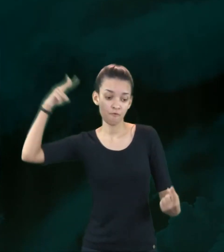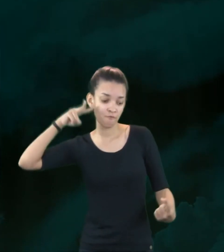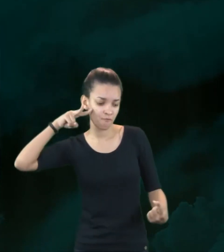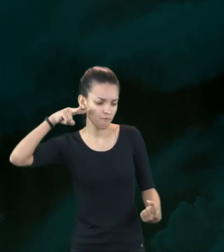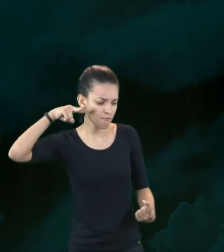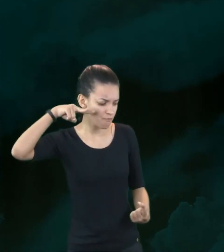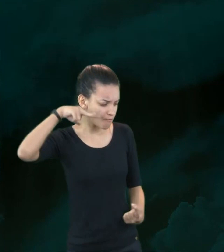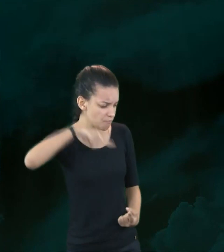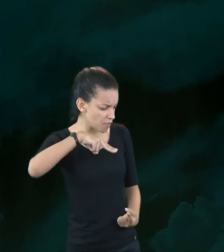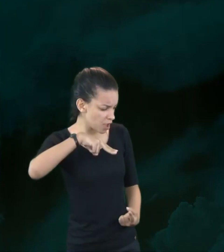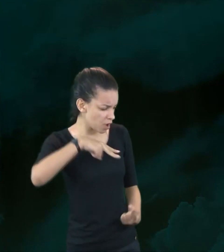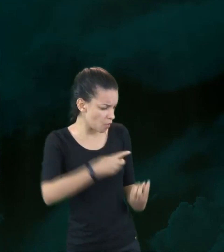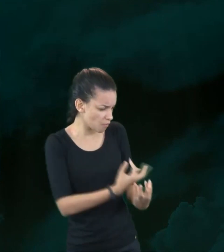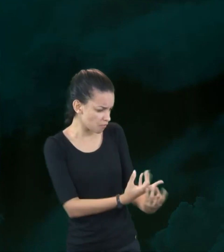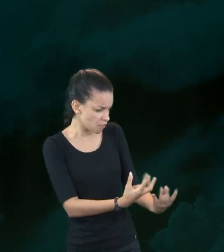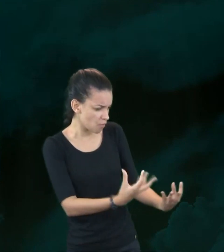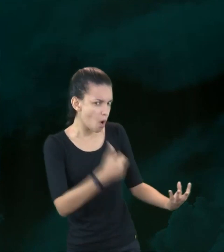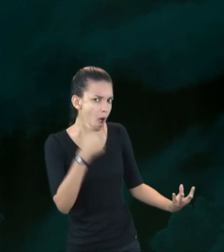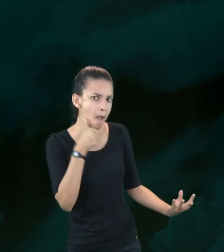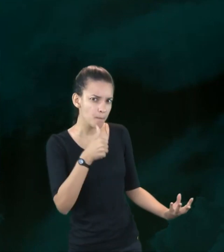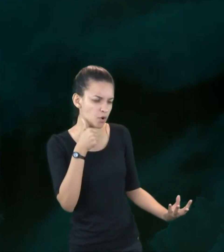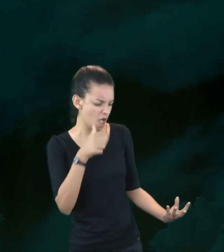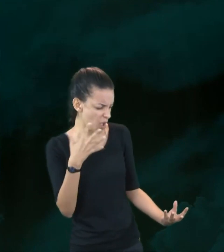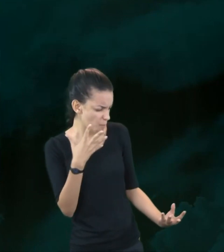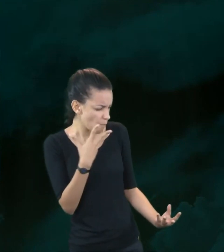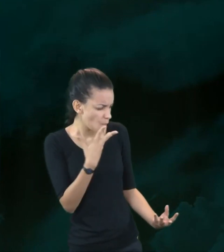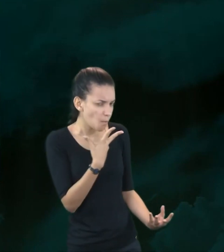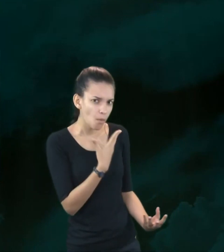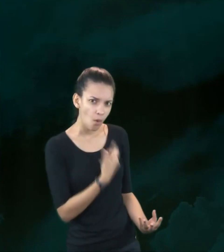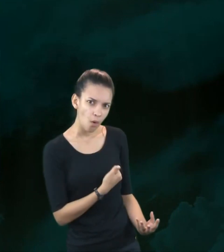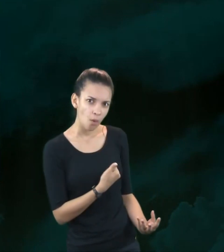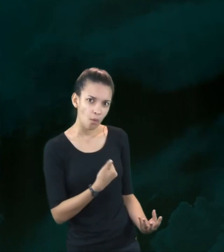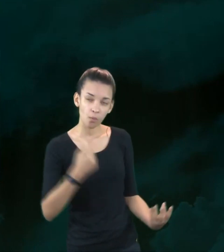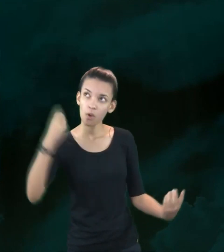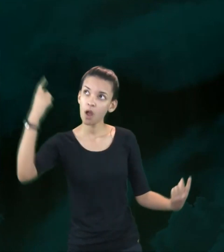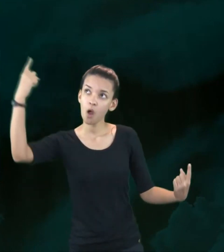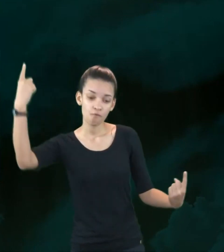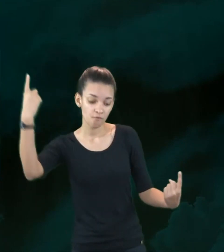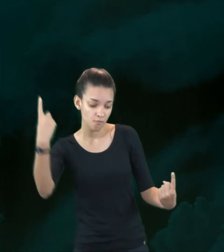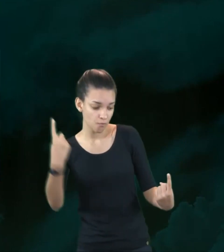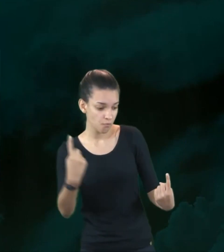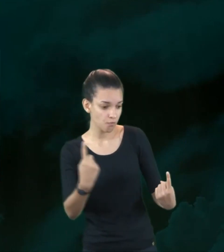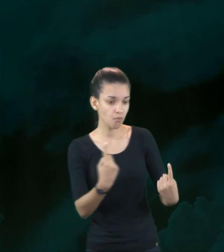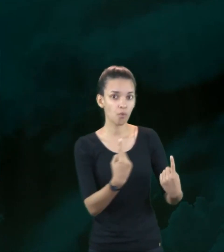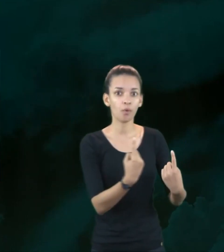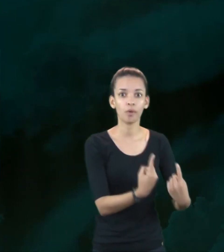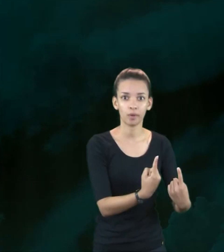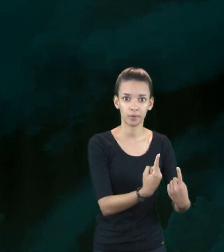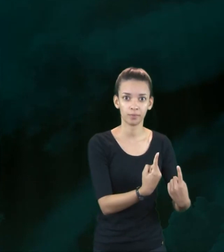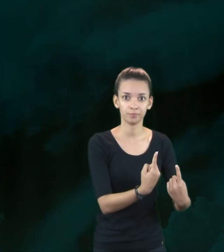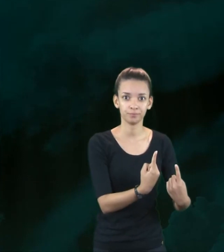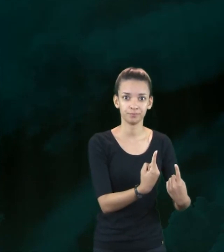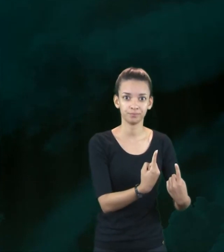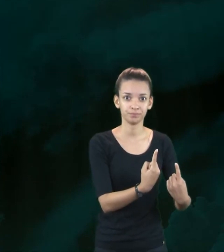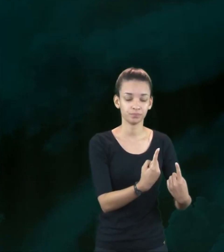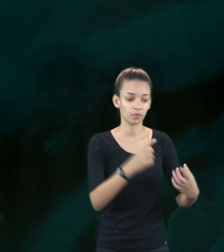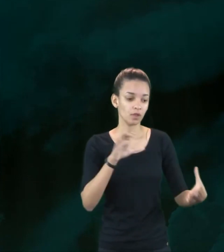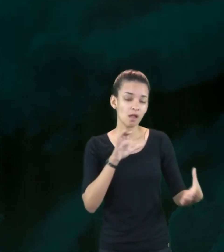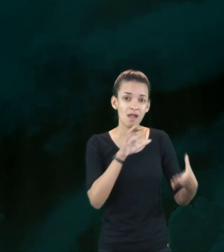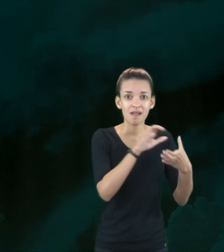formosas, tomaram para si mulheres, as que entre todas mais lhe